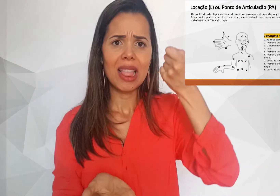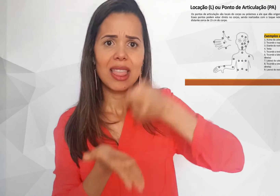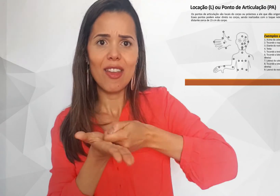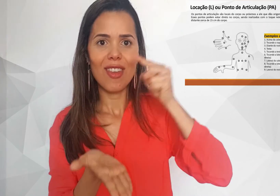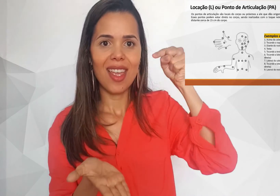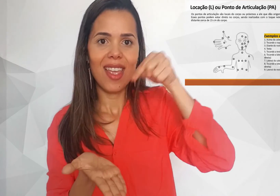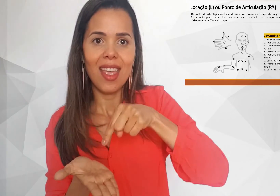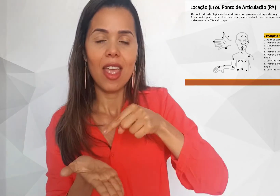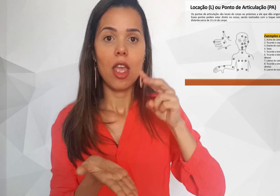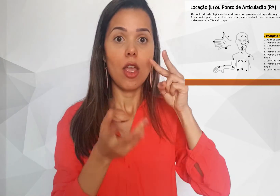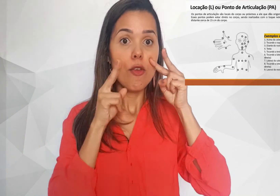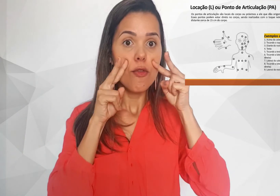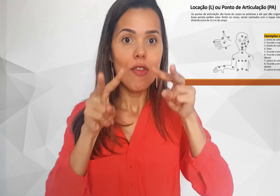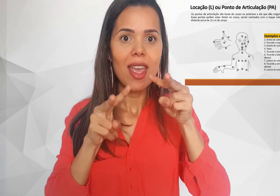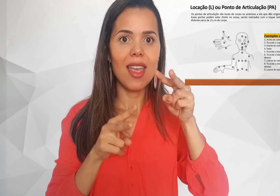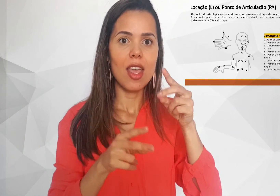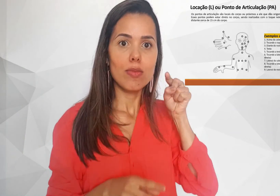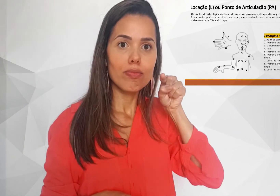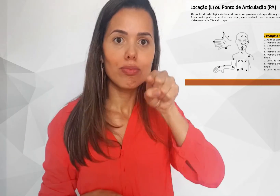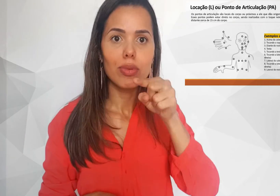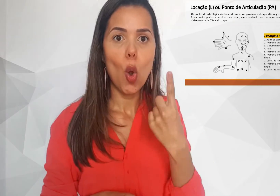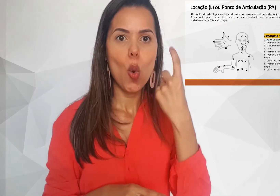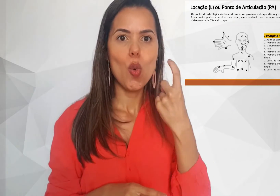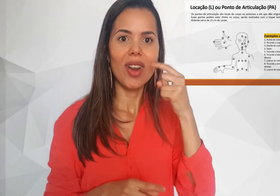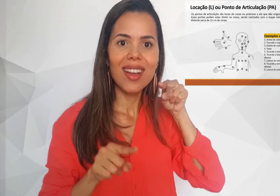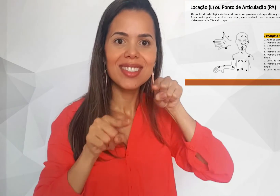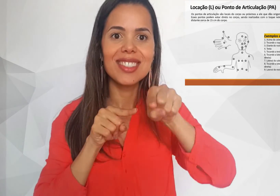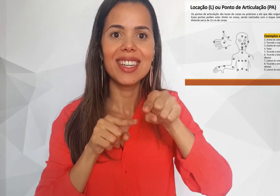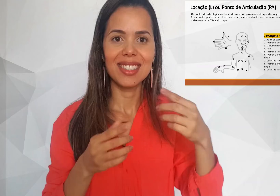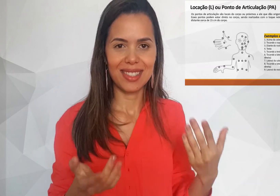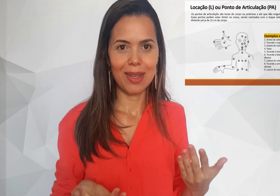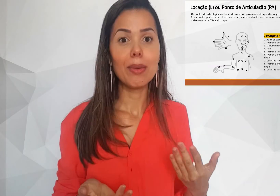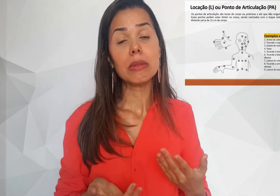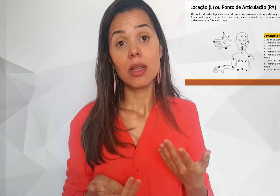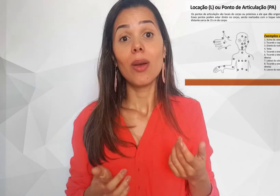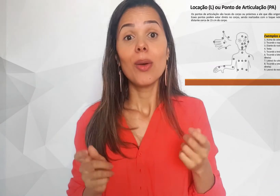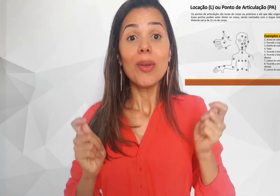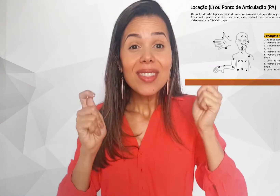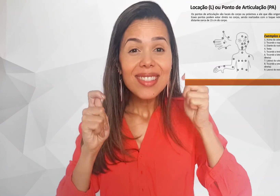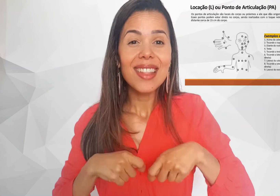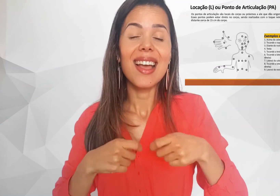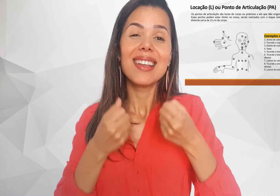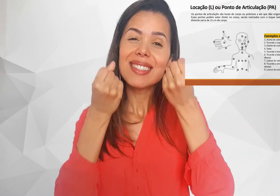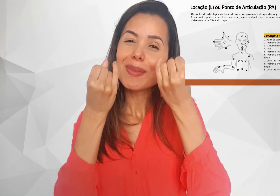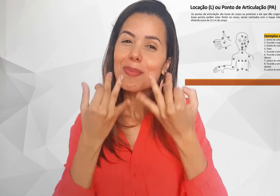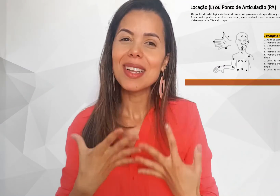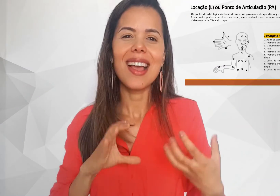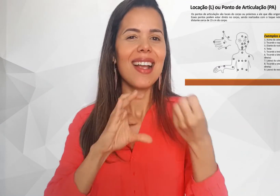direção única, de dever, mandar, ver, tá vendo? É uma direção apenas. Então, é possível de